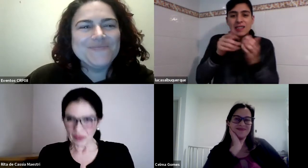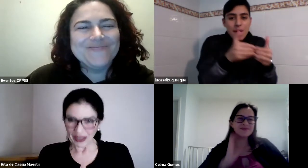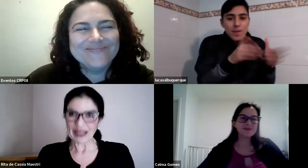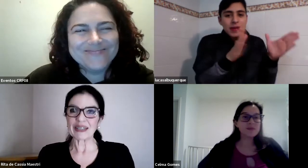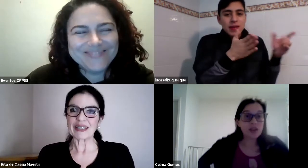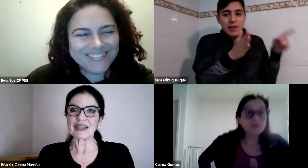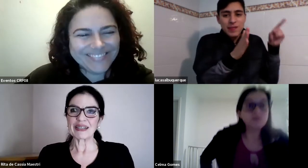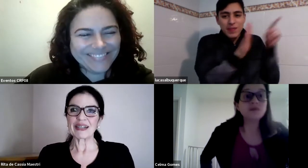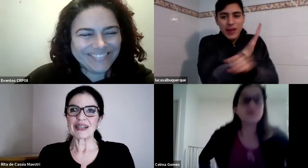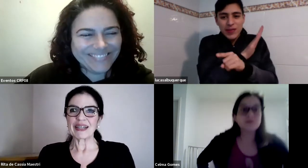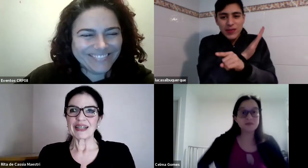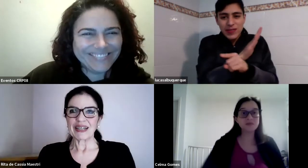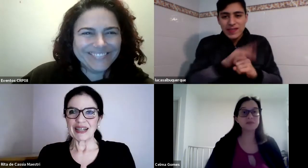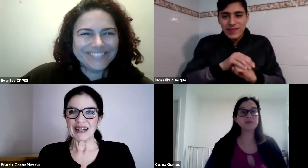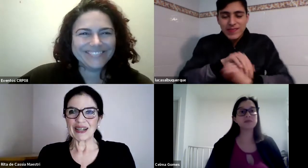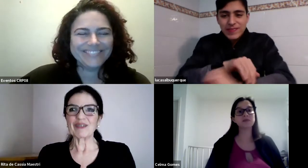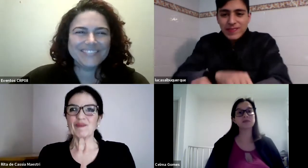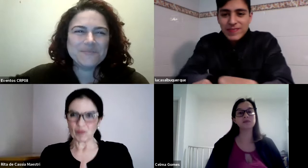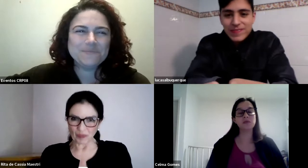perguntas.